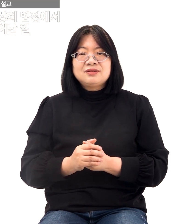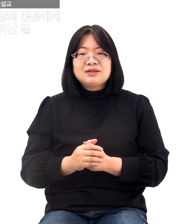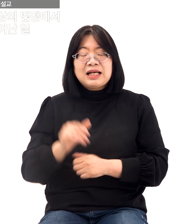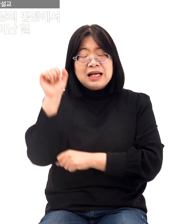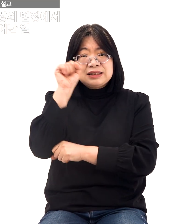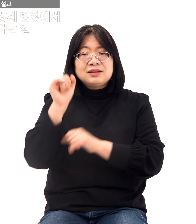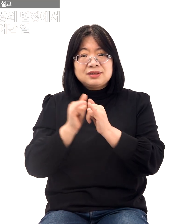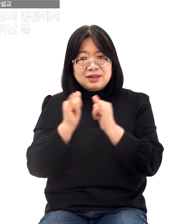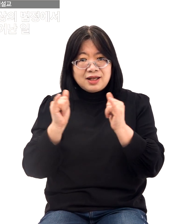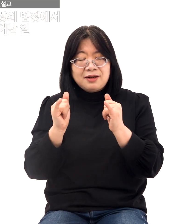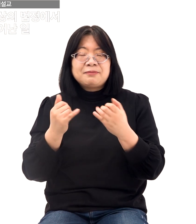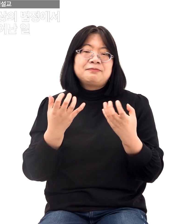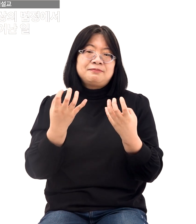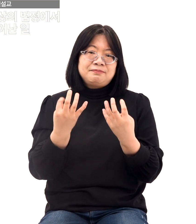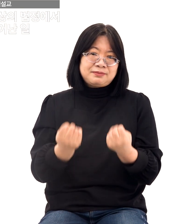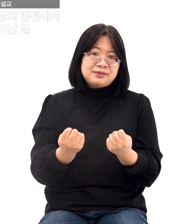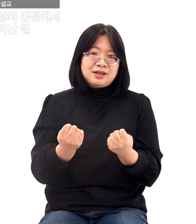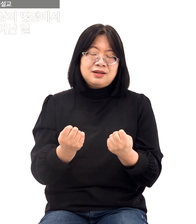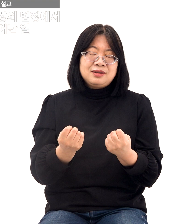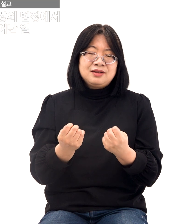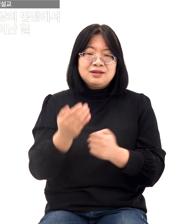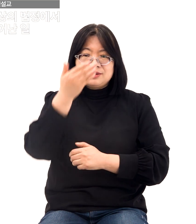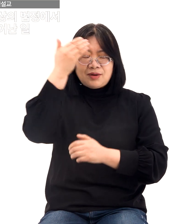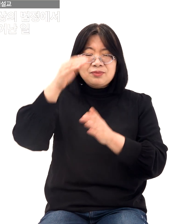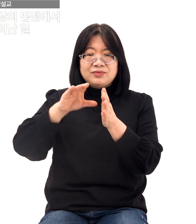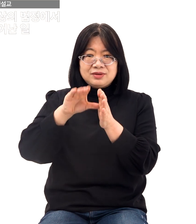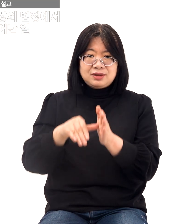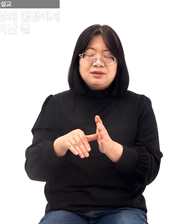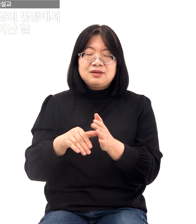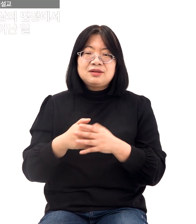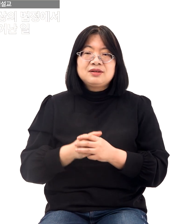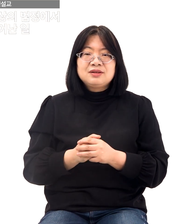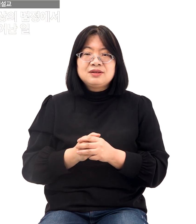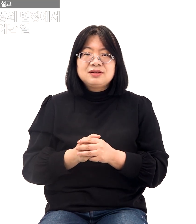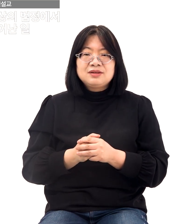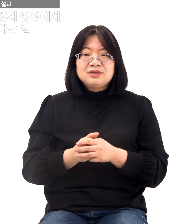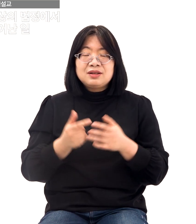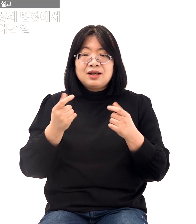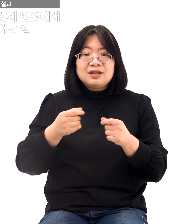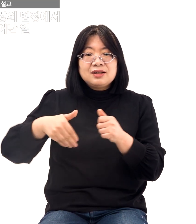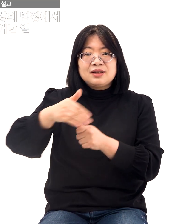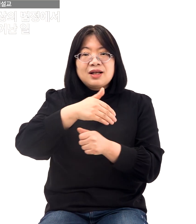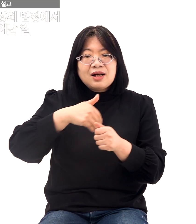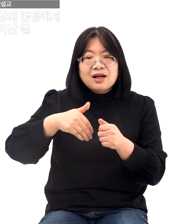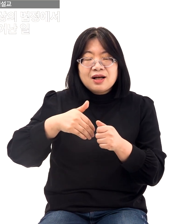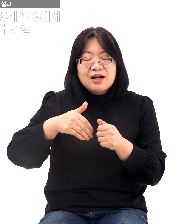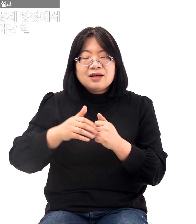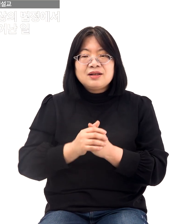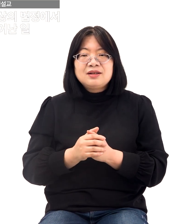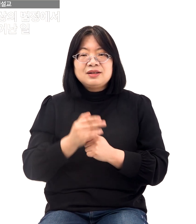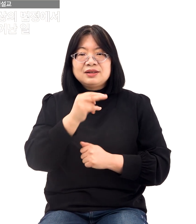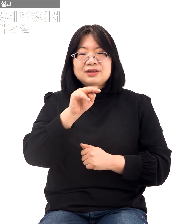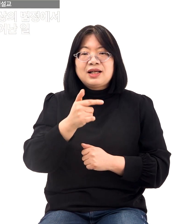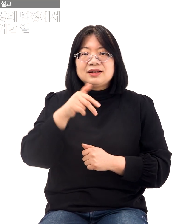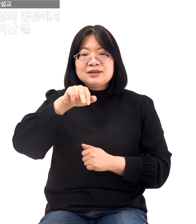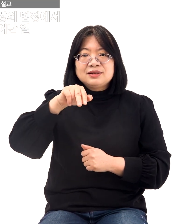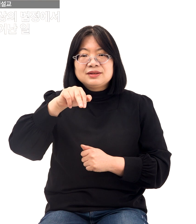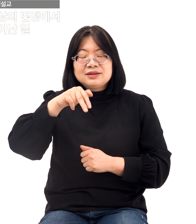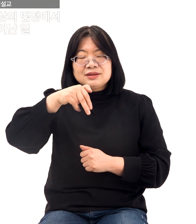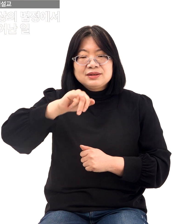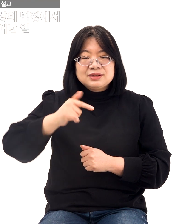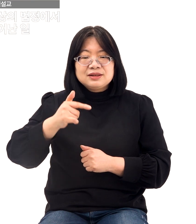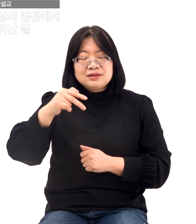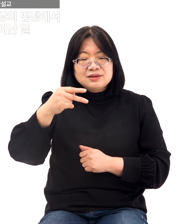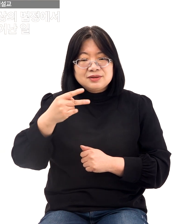흔들리는 사람들이 얼마든지 있어요. 젊을 때는 이런 상태가, 이걸 단진동 운동이라 그러는데